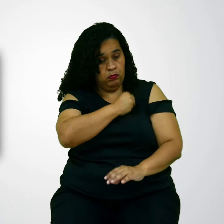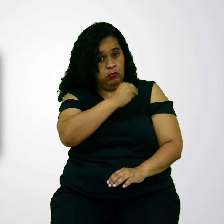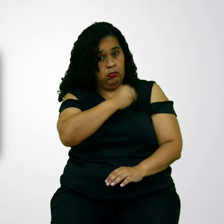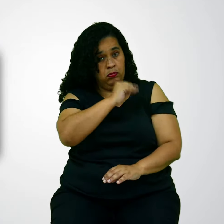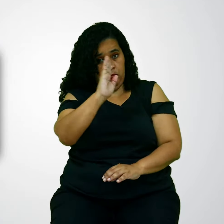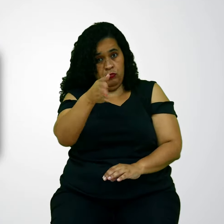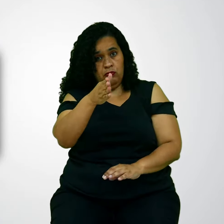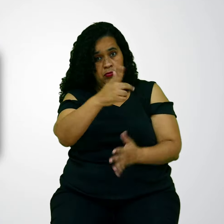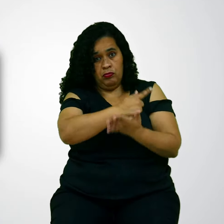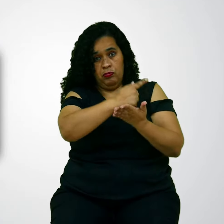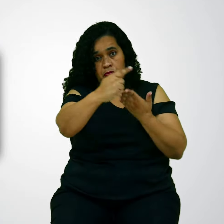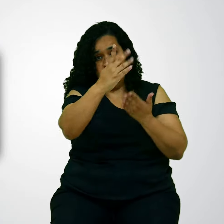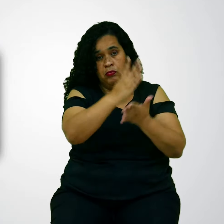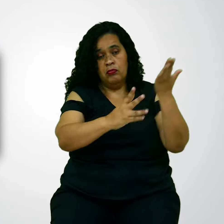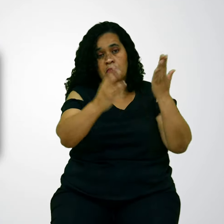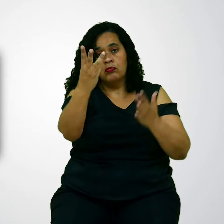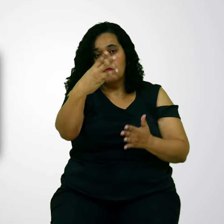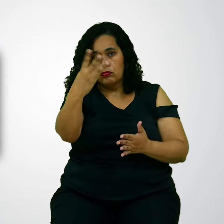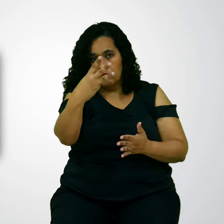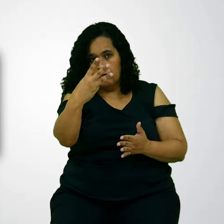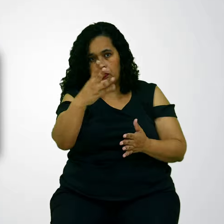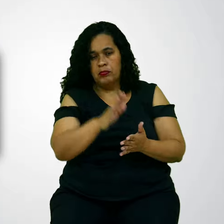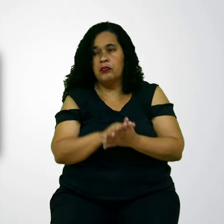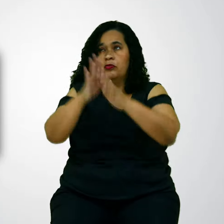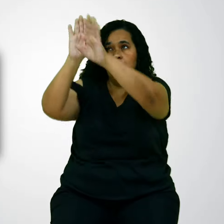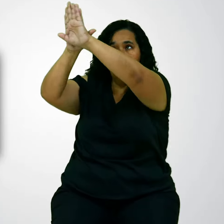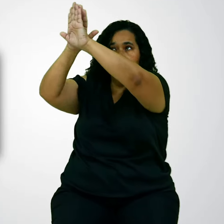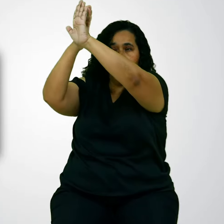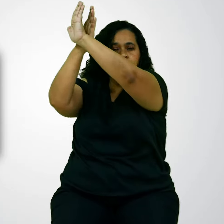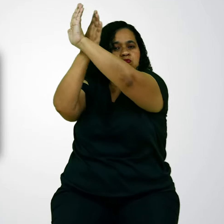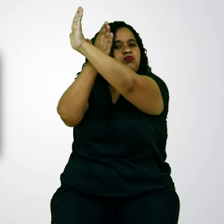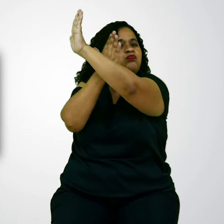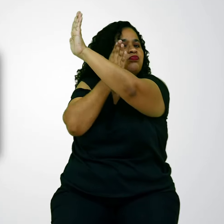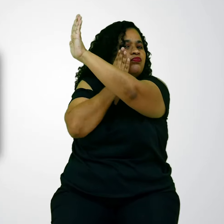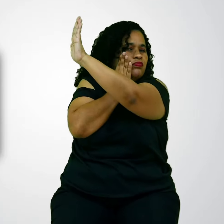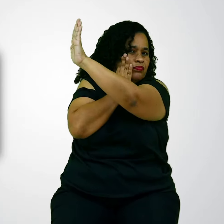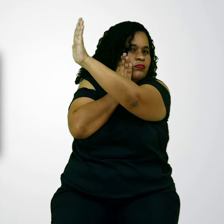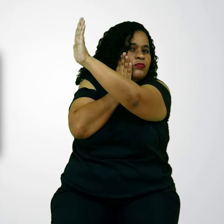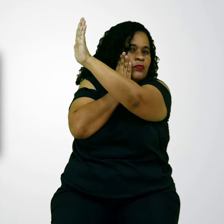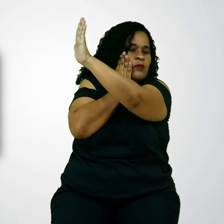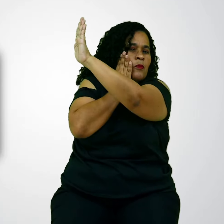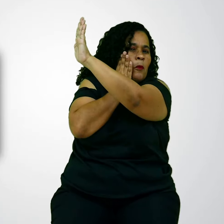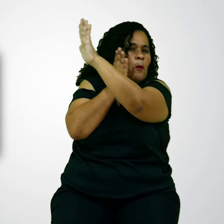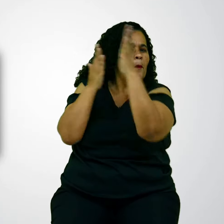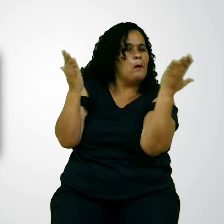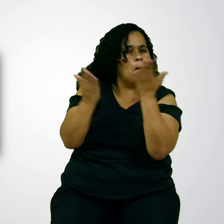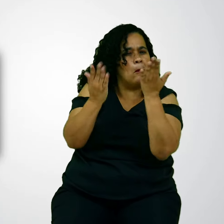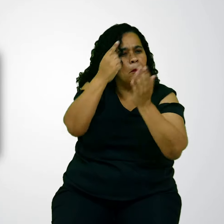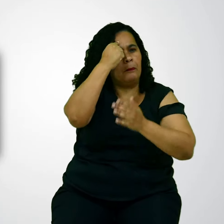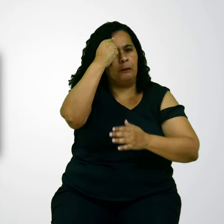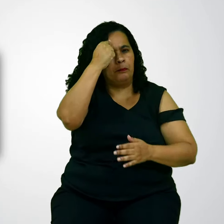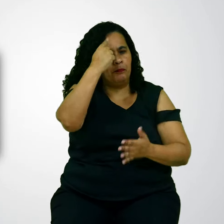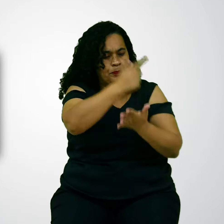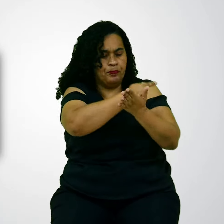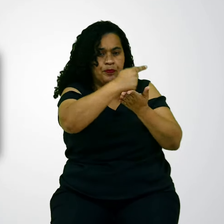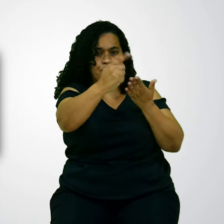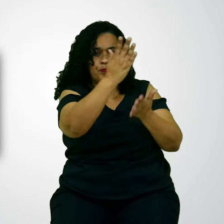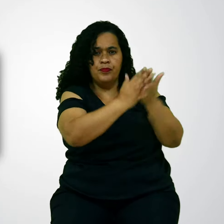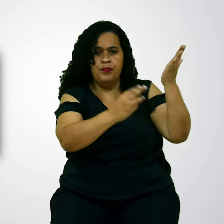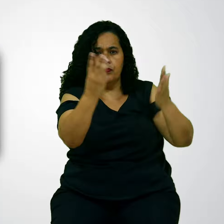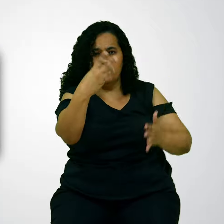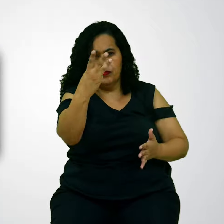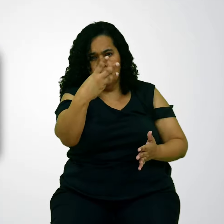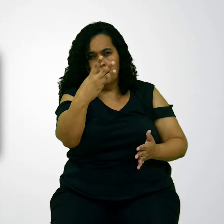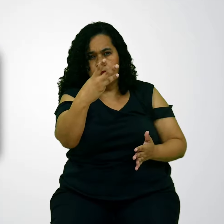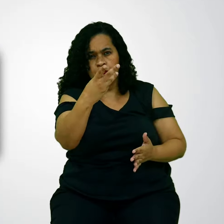O homem foi embora, virou as costas para Deus. Imagine Gênesis 3, Fabinho, quando o primeiro homem foi embora e a